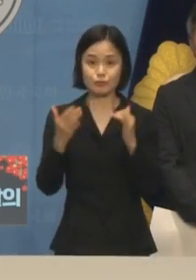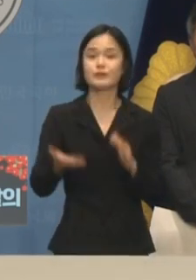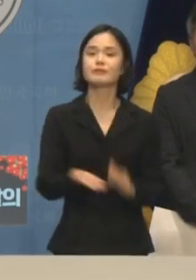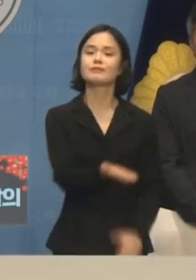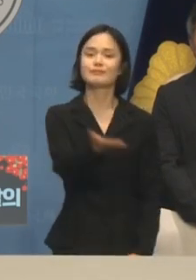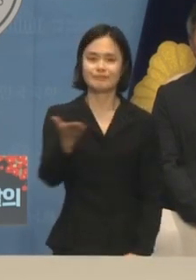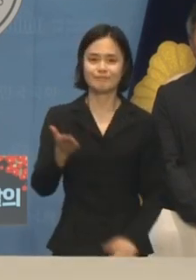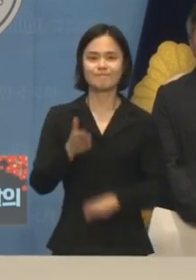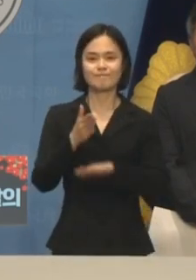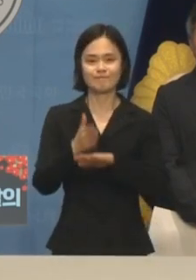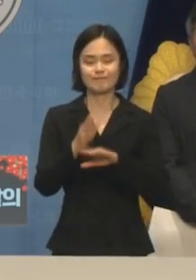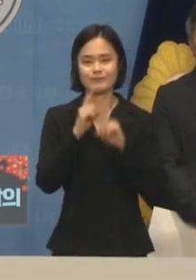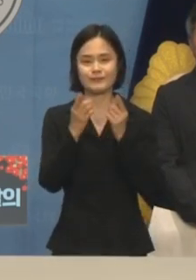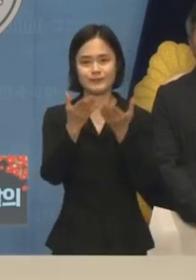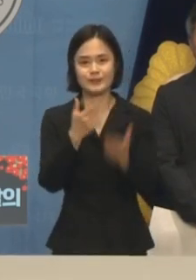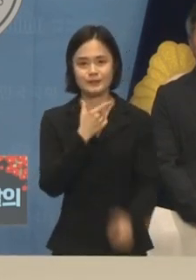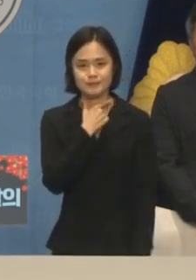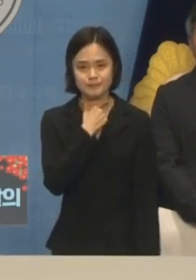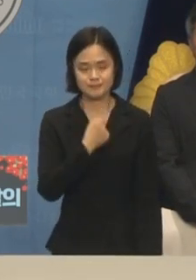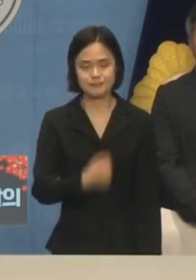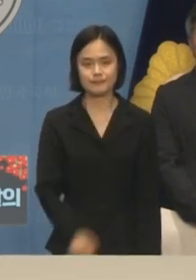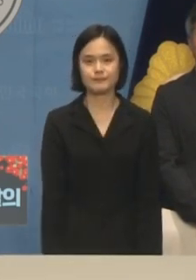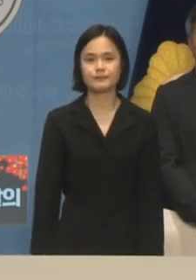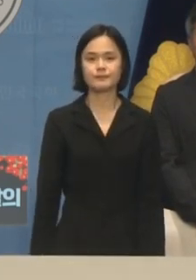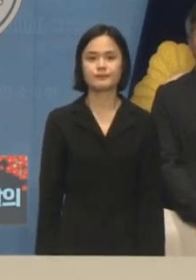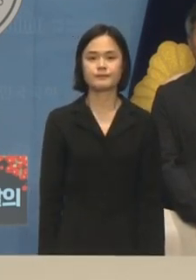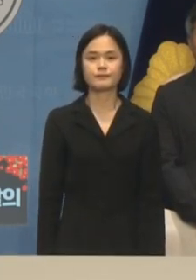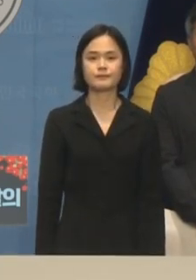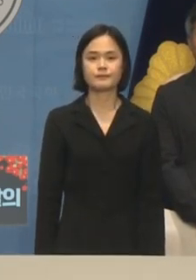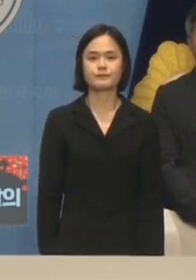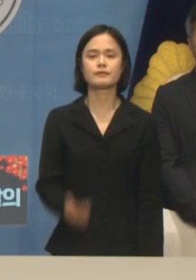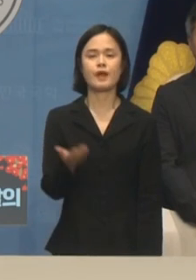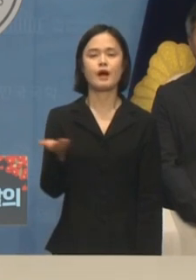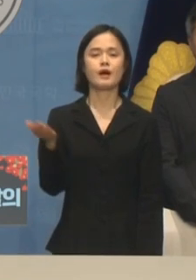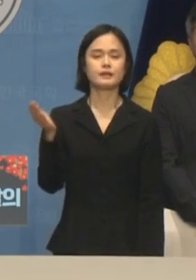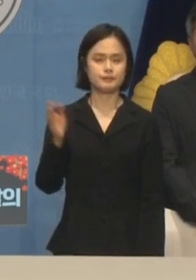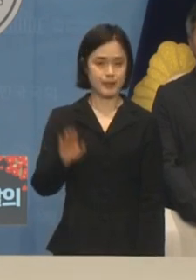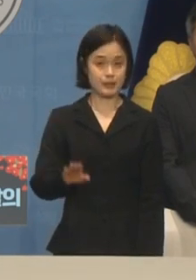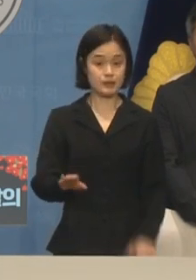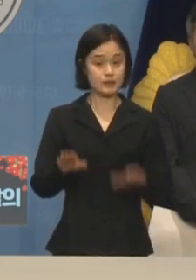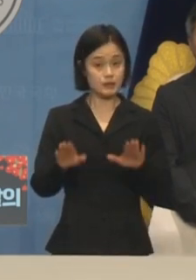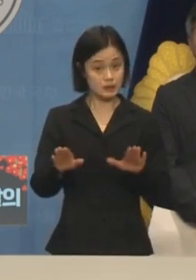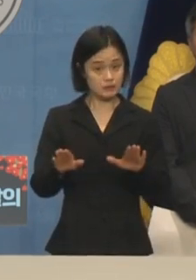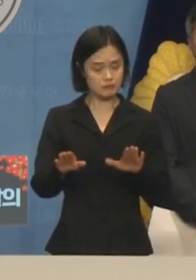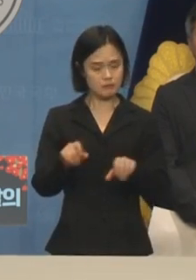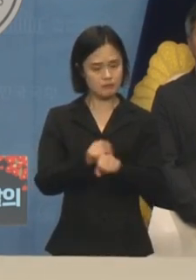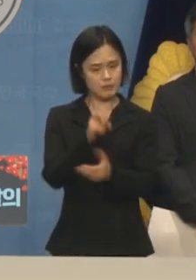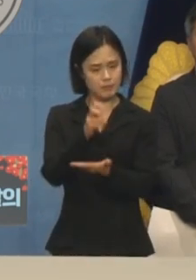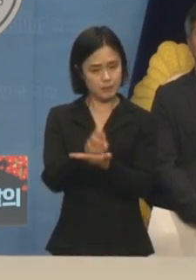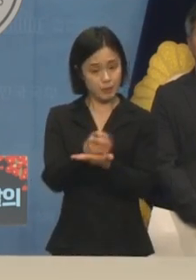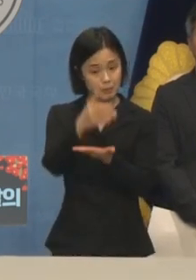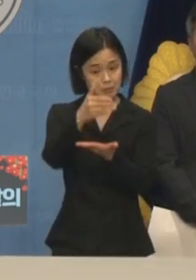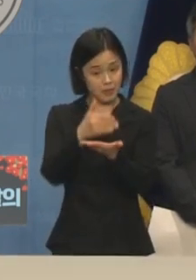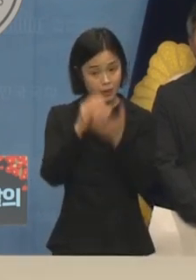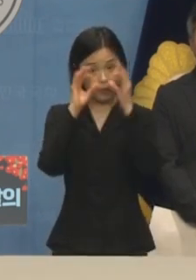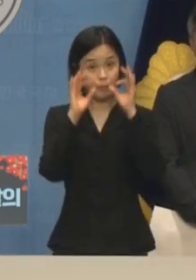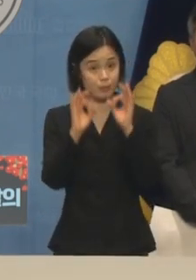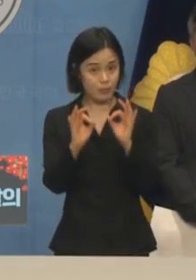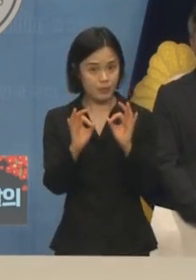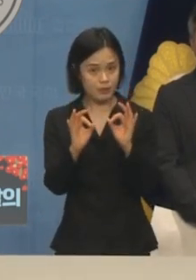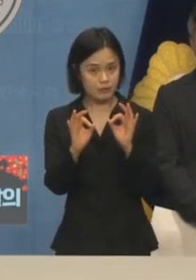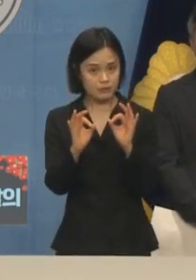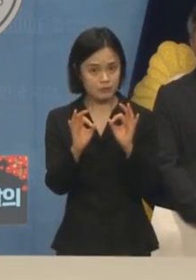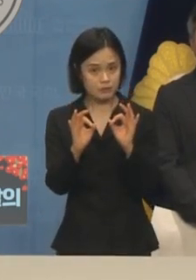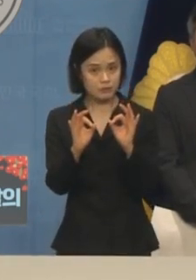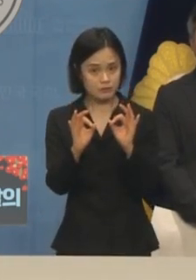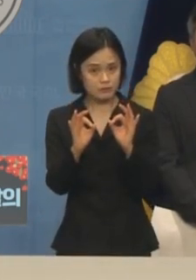진심으로 고마운 말씀드리겠습니다. 하지만 현재 특별법으로는 그동안 진상규명과 명예회복에